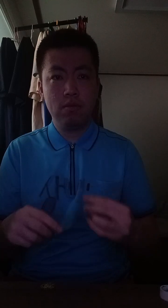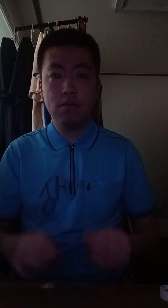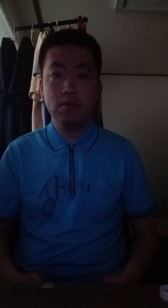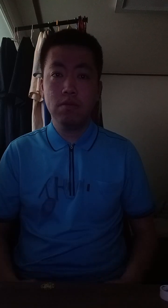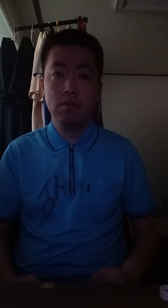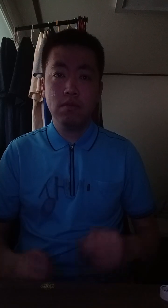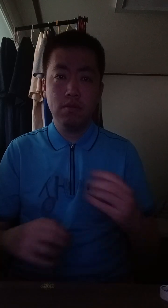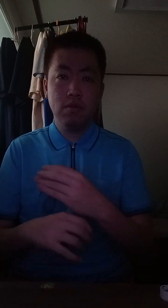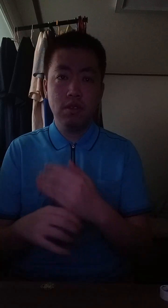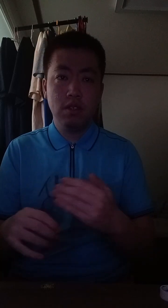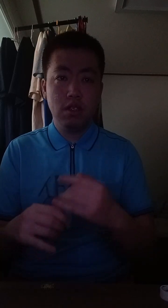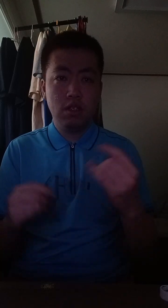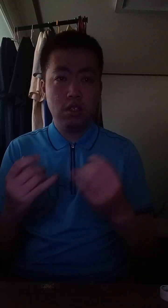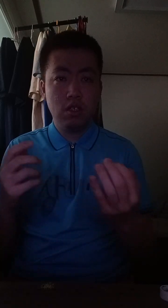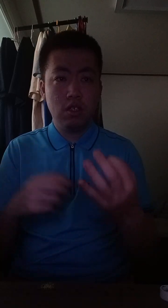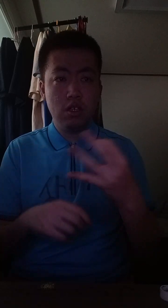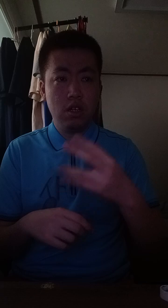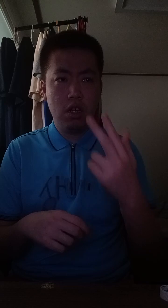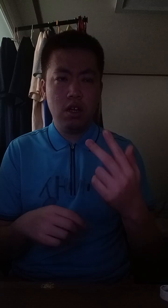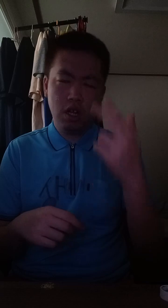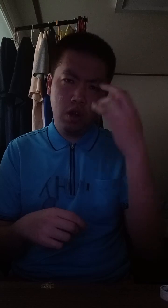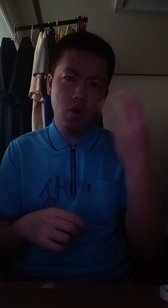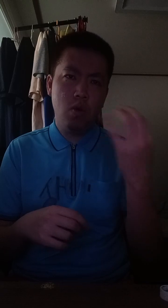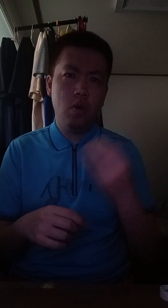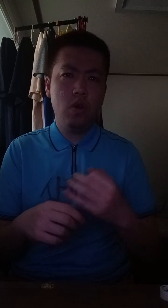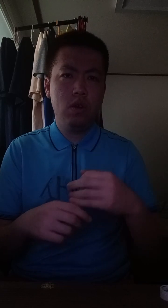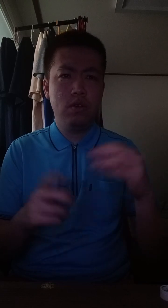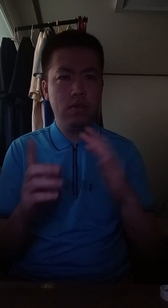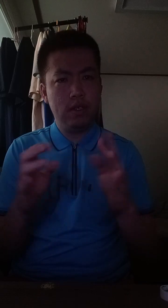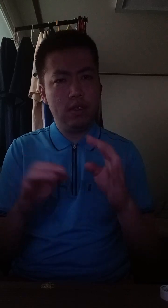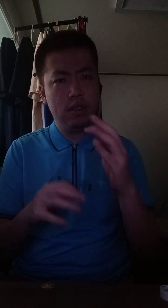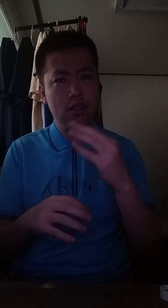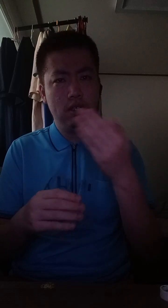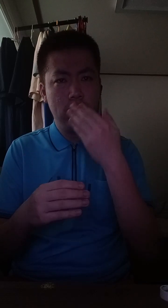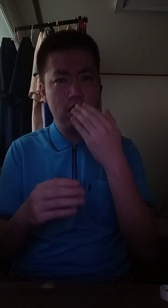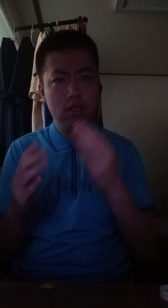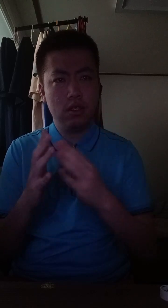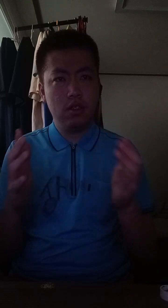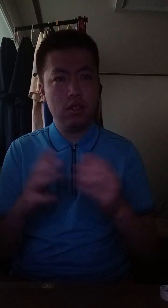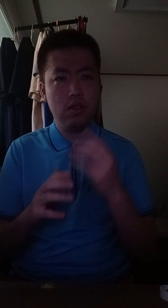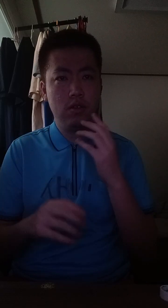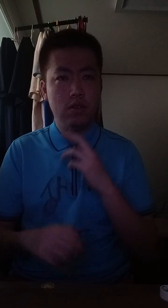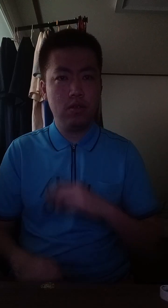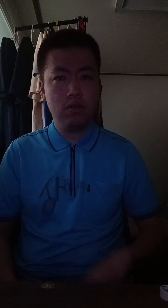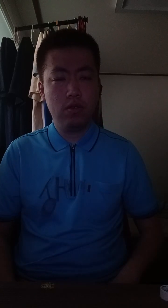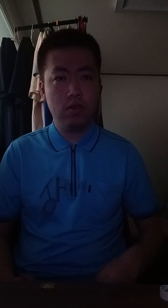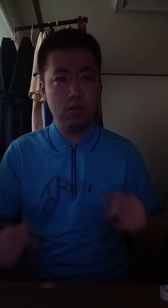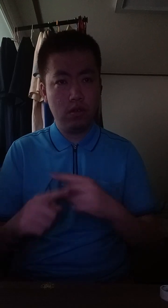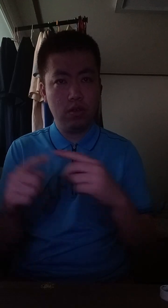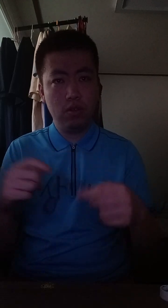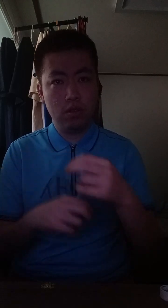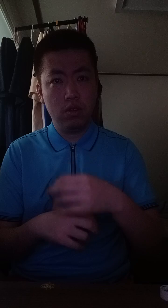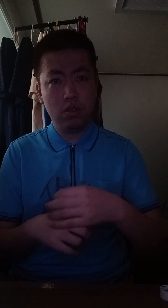이 사고로 60살 조모 씨 등 3명이 다쳤고 승객 150여 명이 대피했습니다. 또 뒤따라오던 전동차들도 잇따라